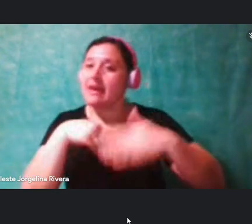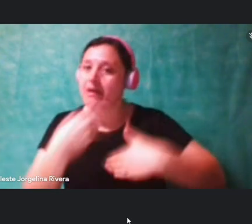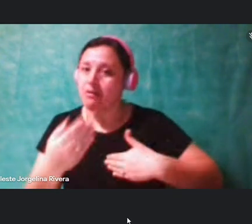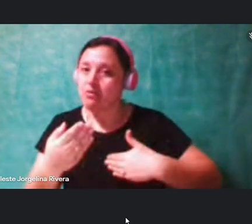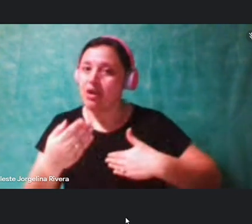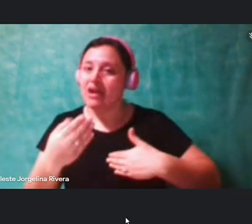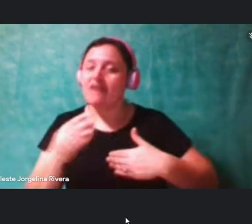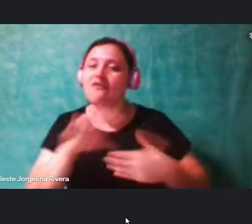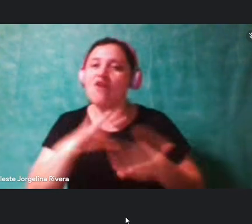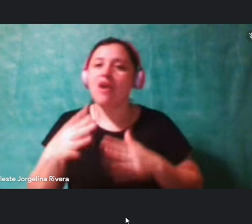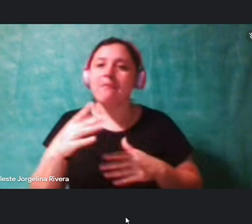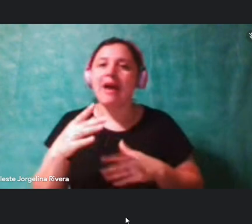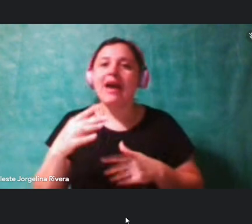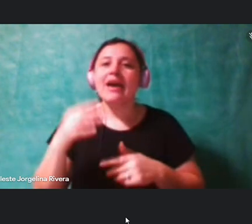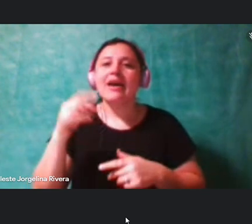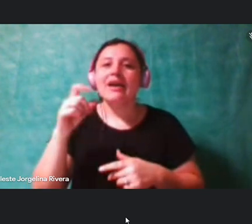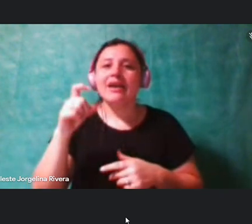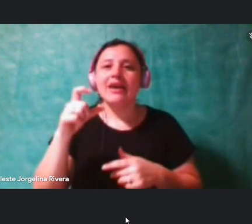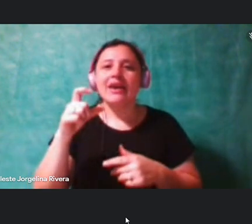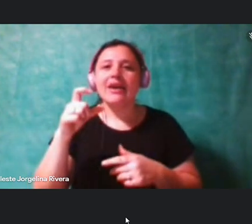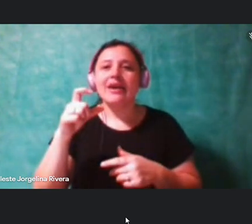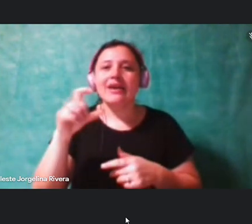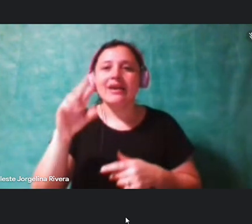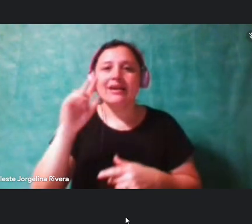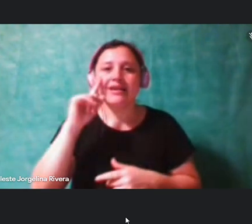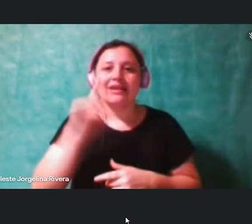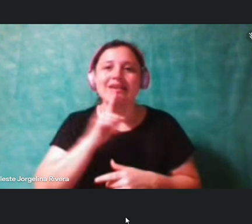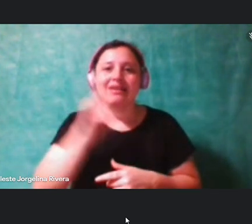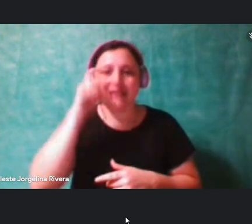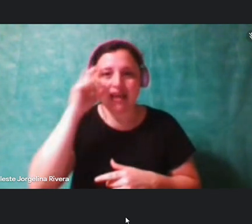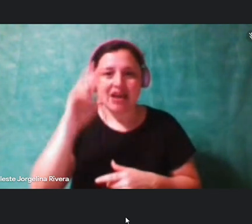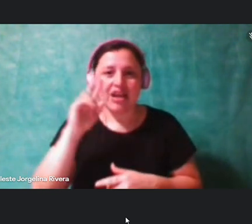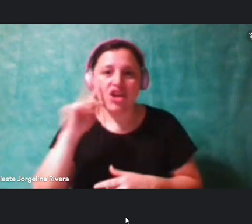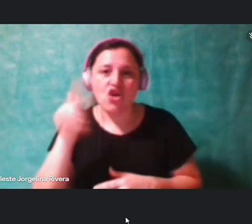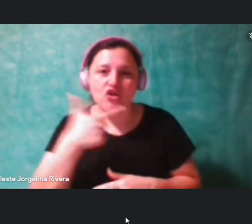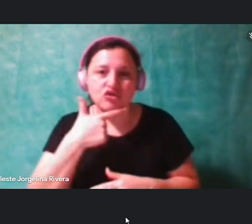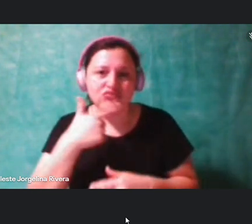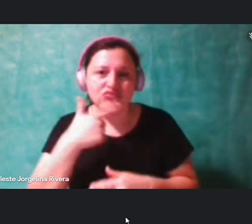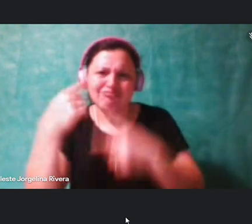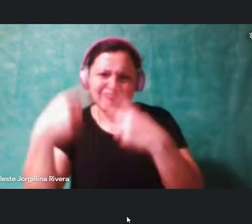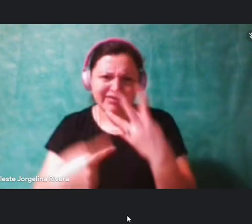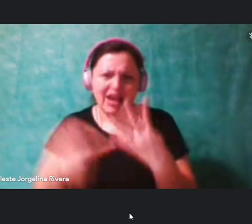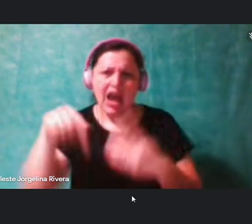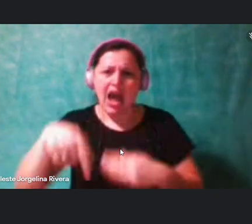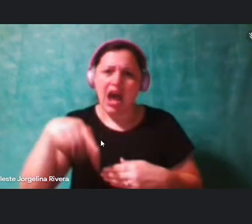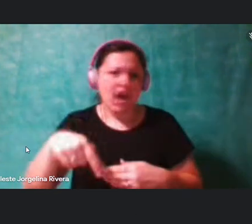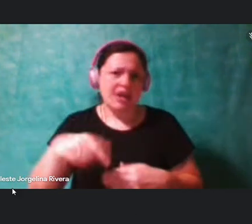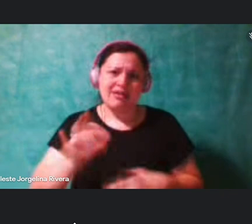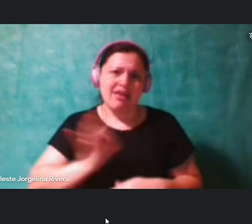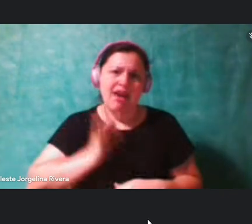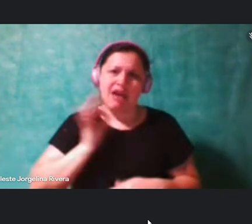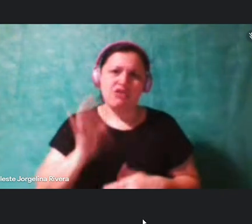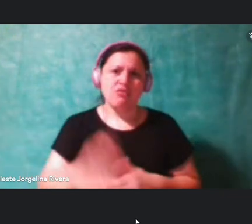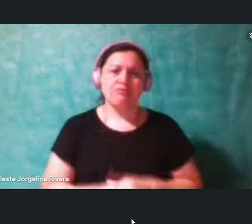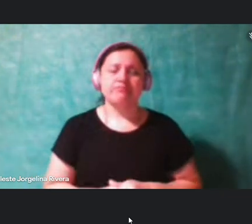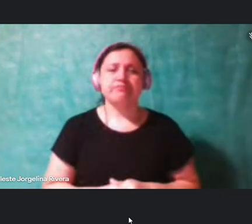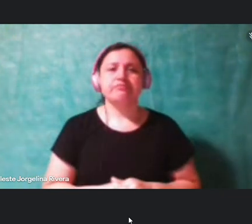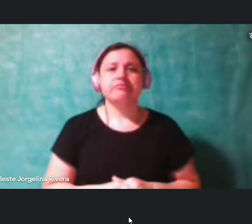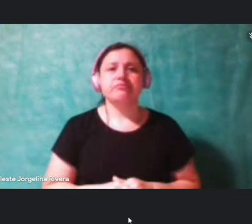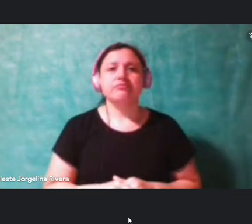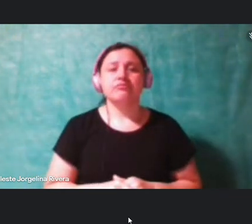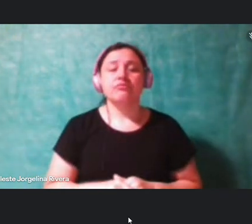altura del año. Entonces, En los verbos